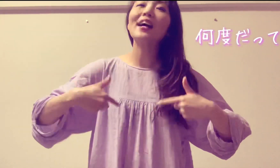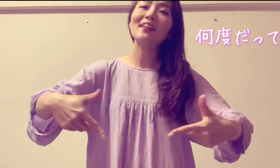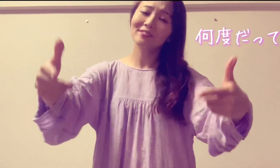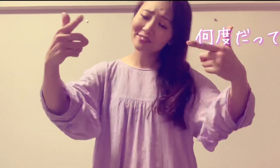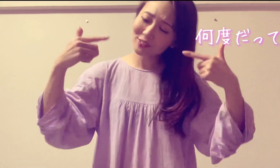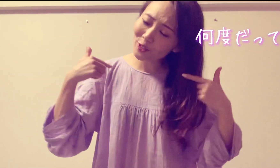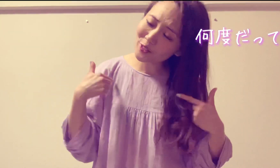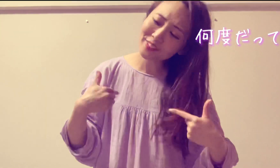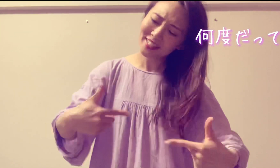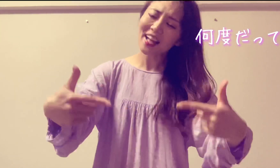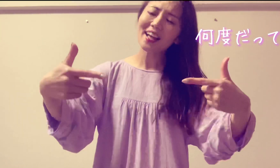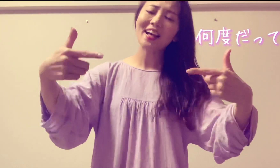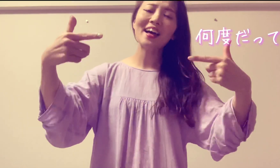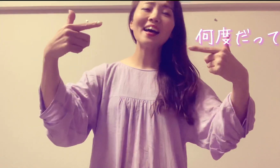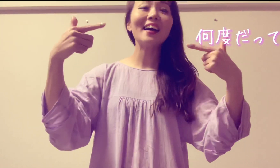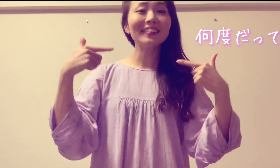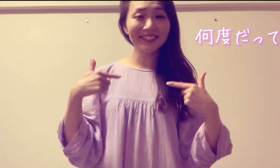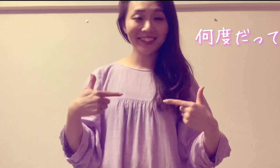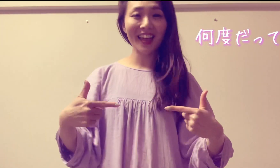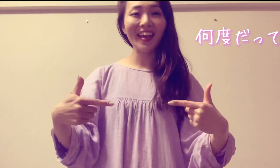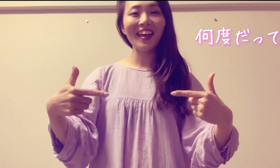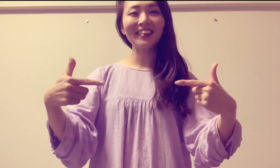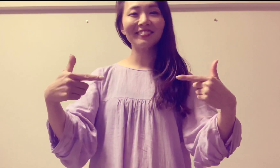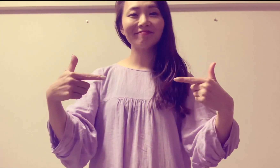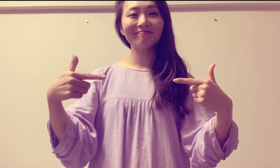何度だって